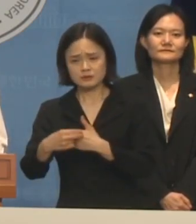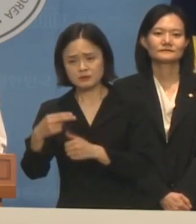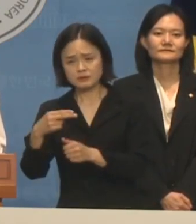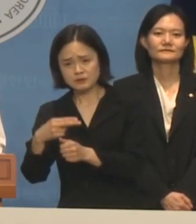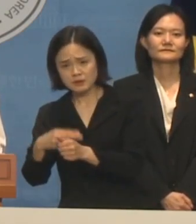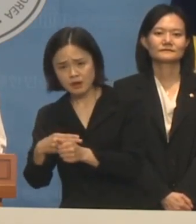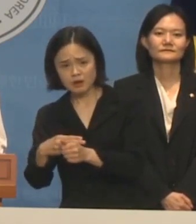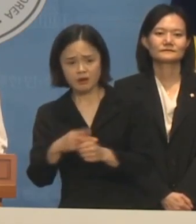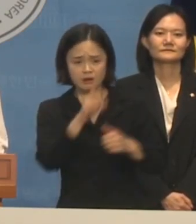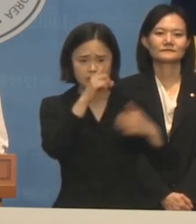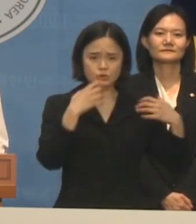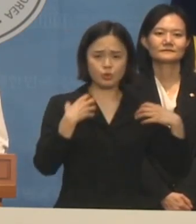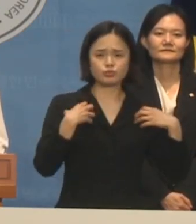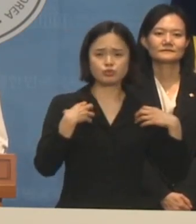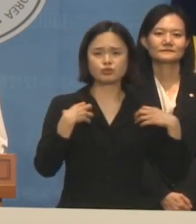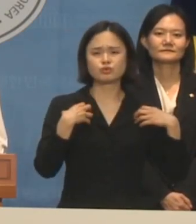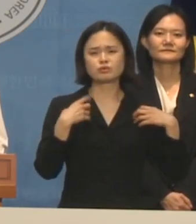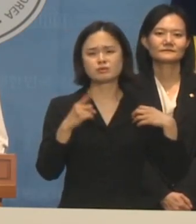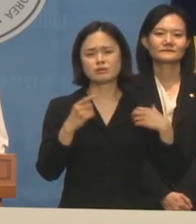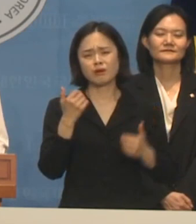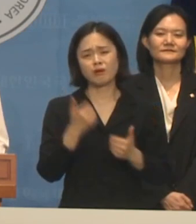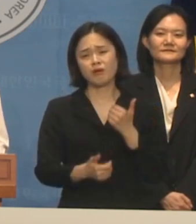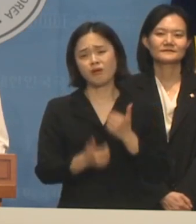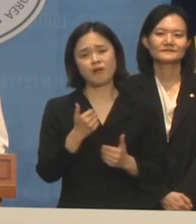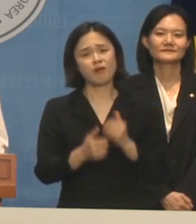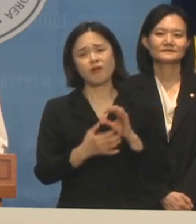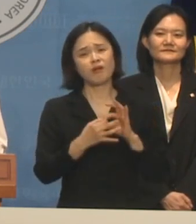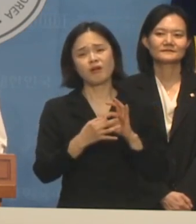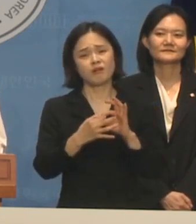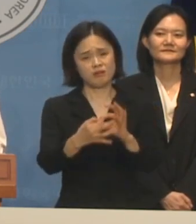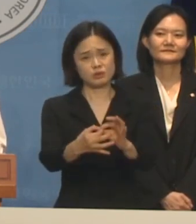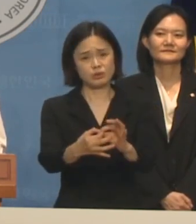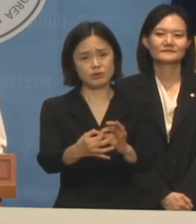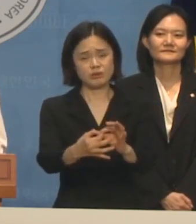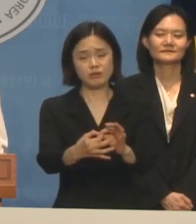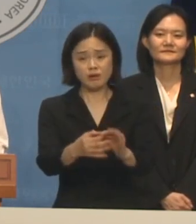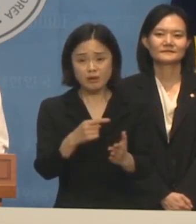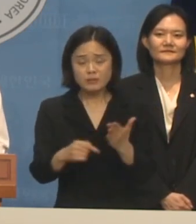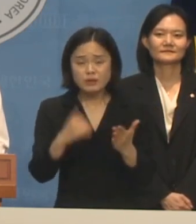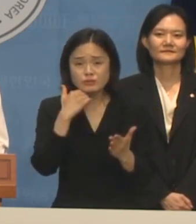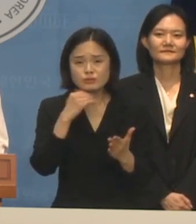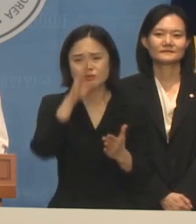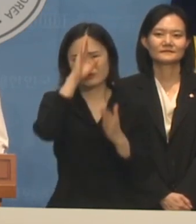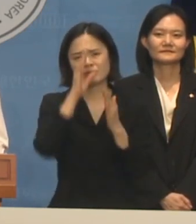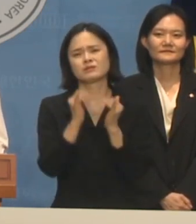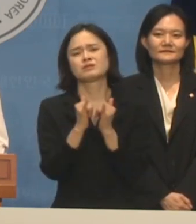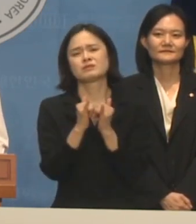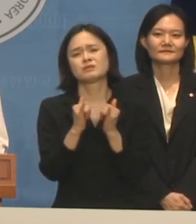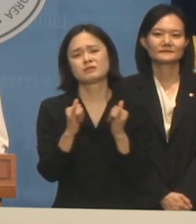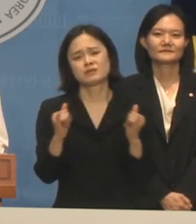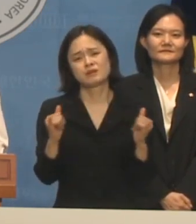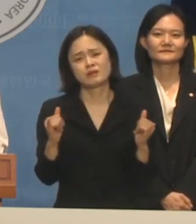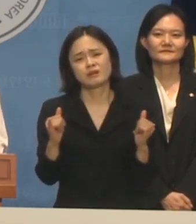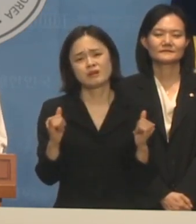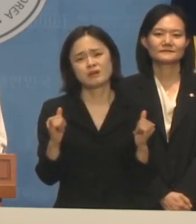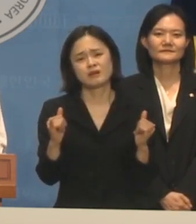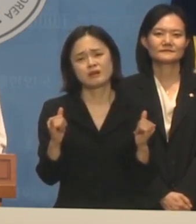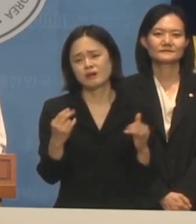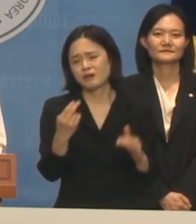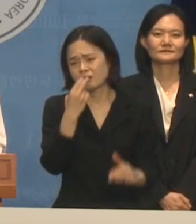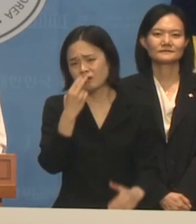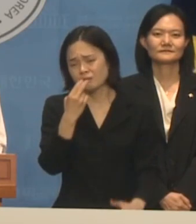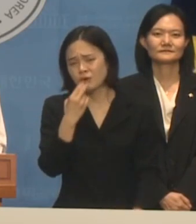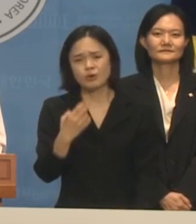갈등 국면에서 볼모가 되는 환자들은 목숨을 위협받고 국민들은 의료 이용의 불편을 일방적으로 감당하고